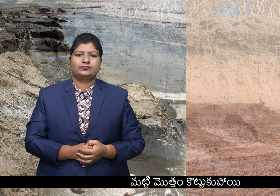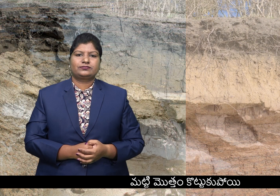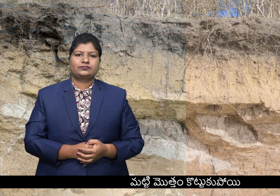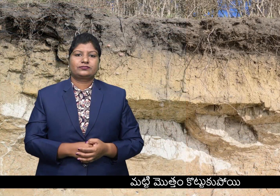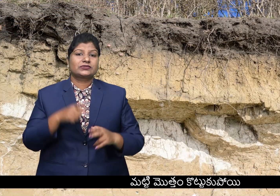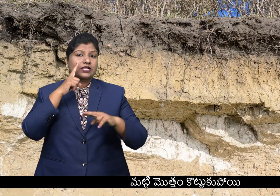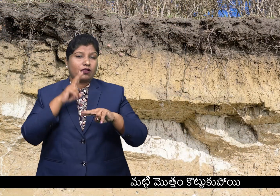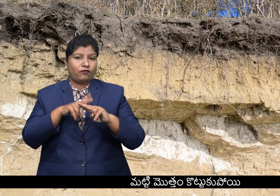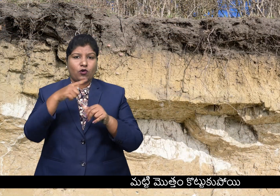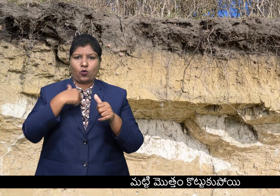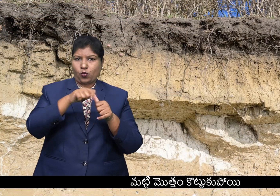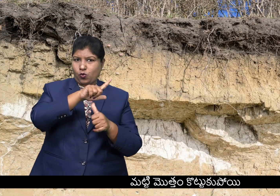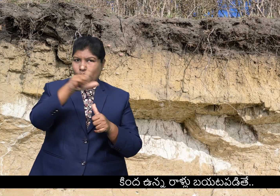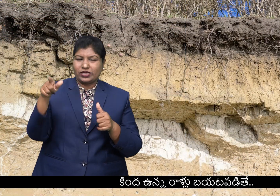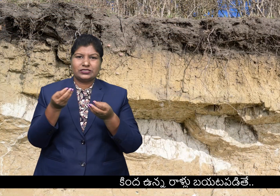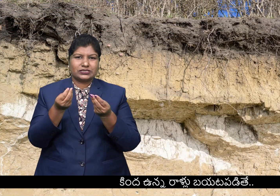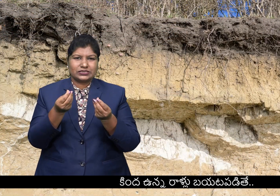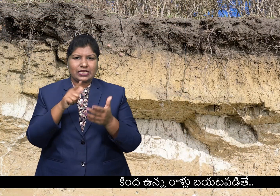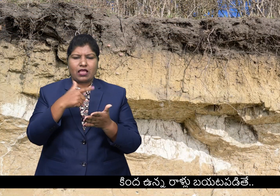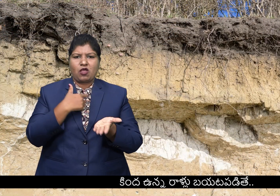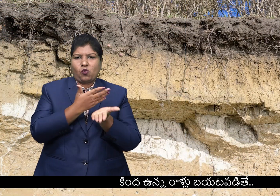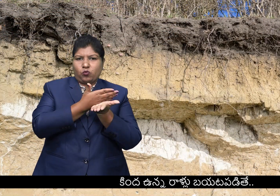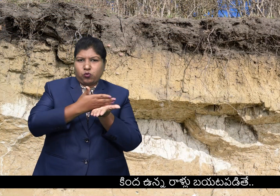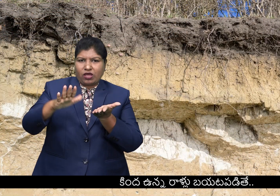మట్టి మొత్తం కొట్టుకుపోయి కింద ఉన్న రాళ్లు బయటపడితే